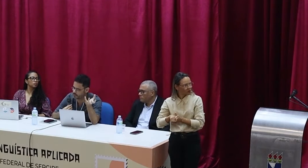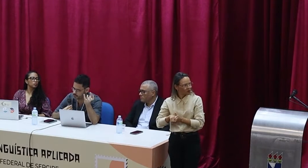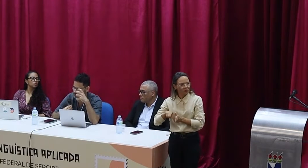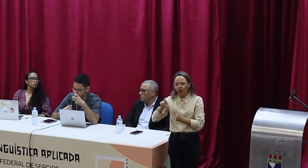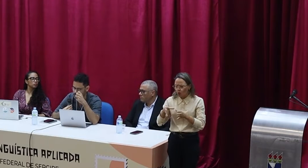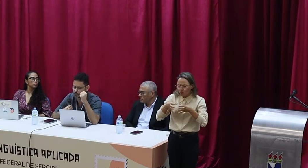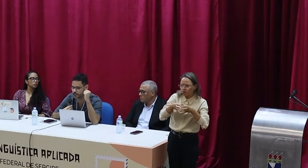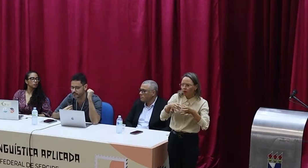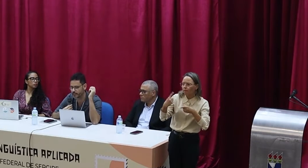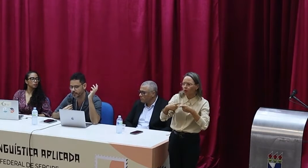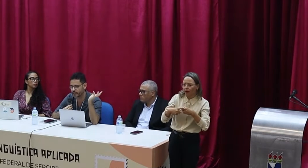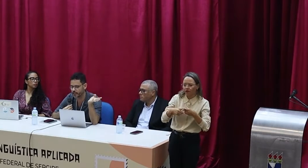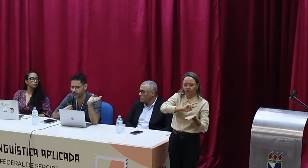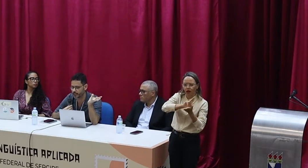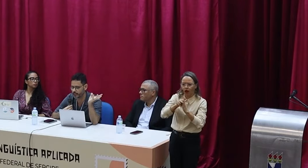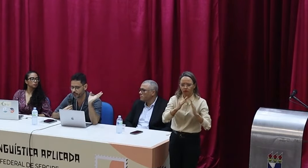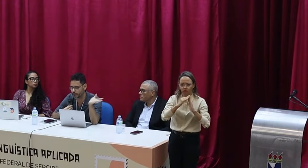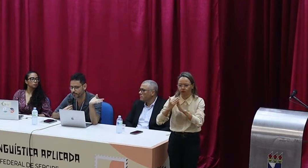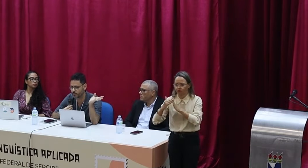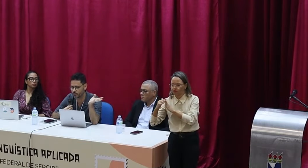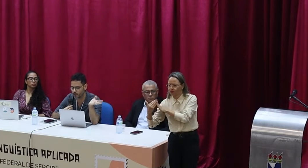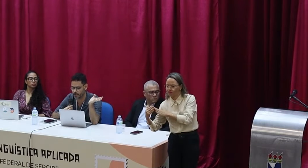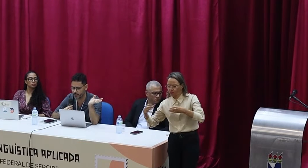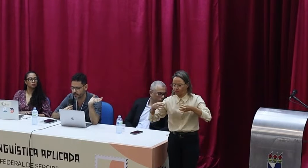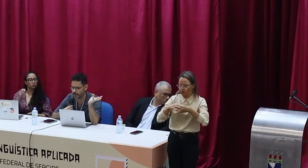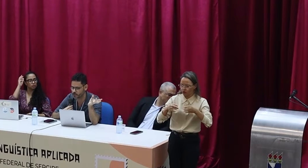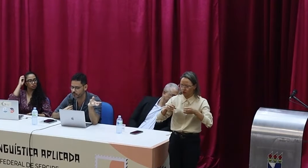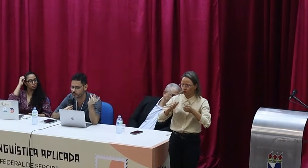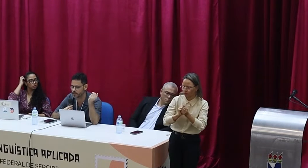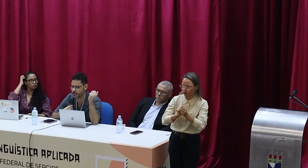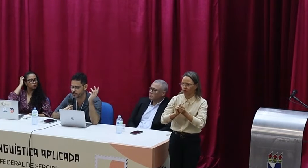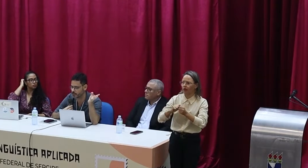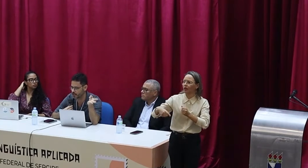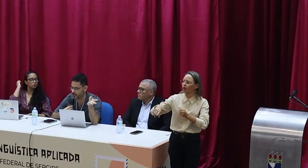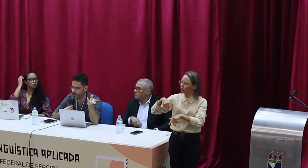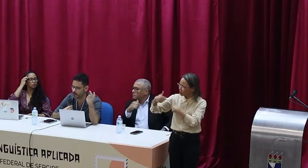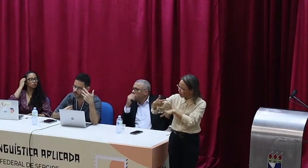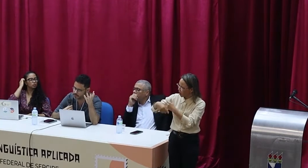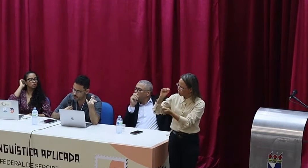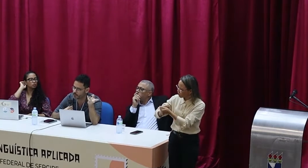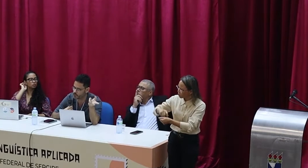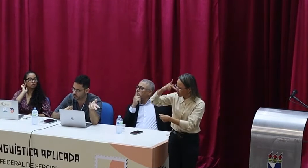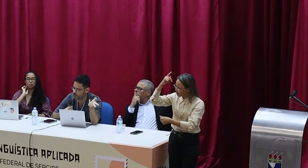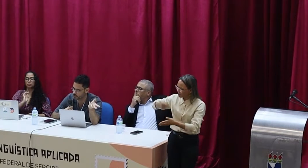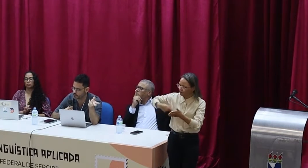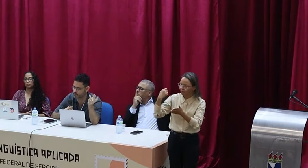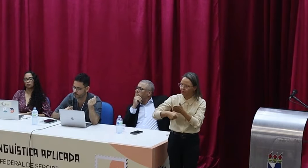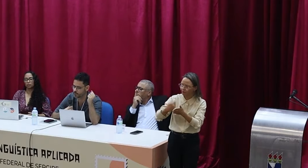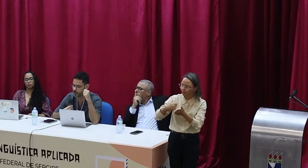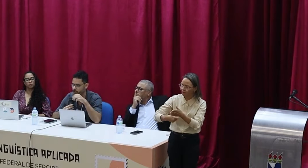significa que são várias favelas juntas, né? E eu trabalho com ativistas, inicialmente